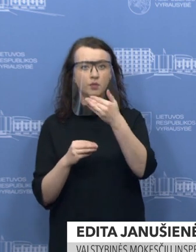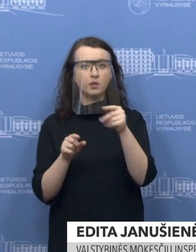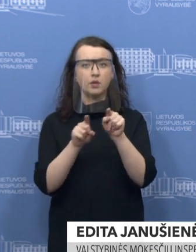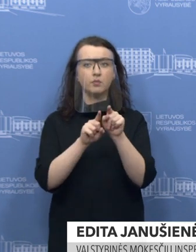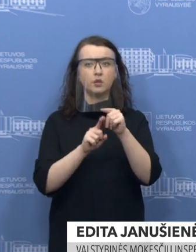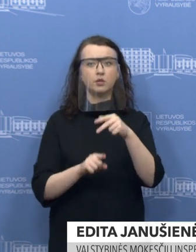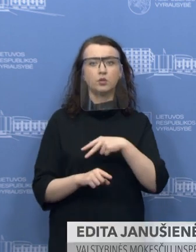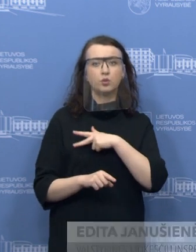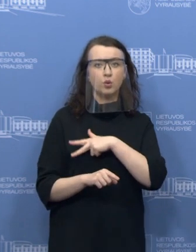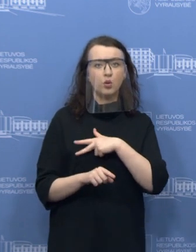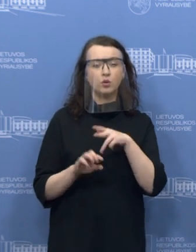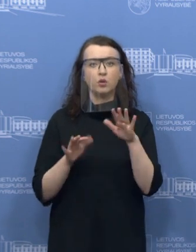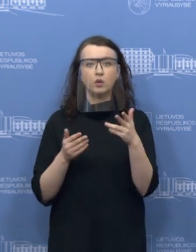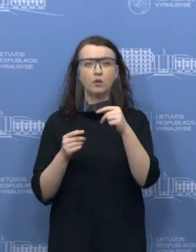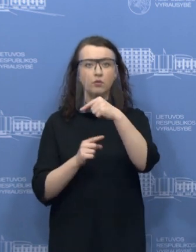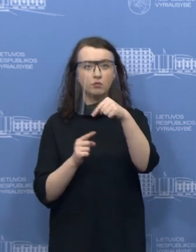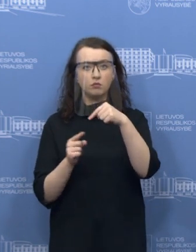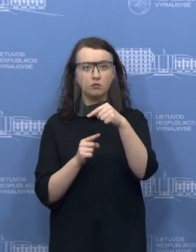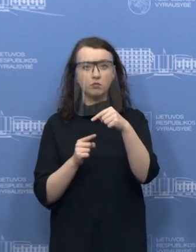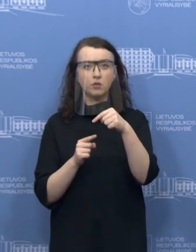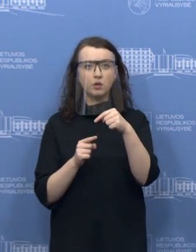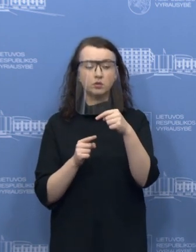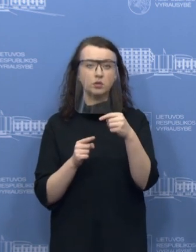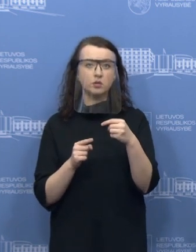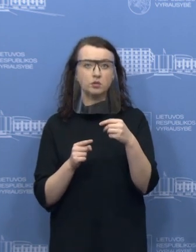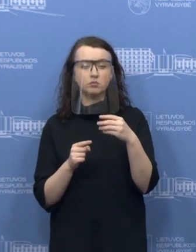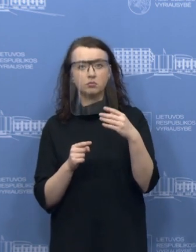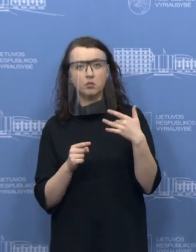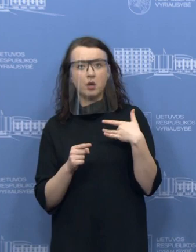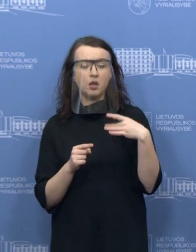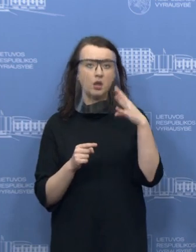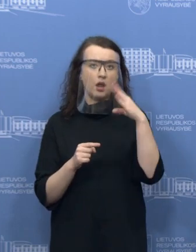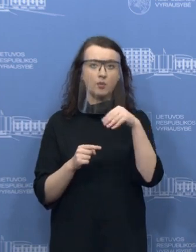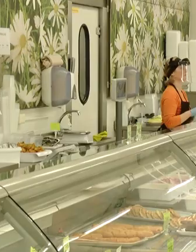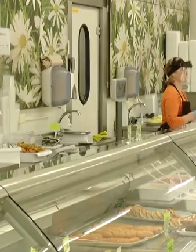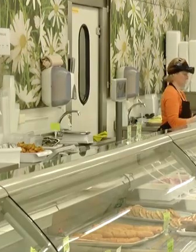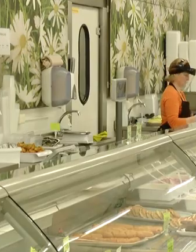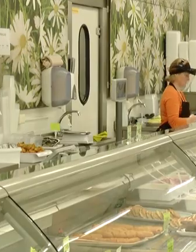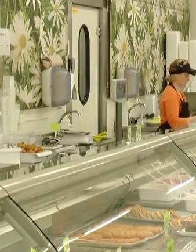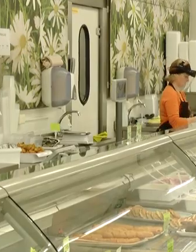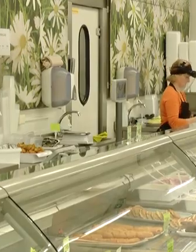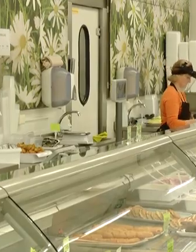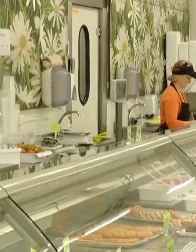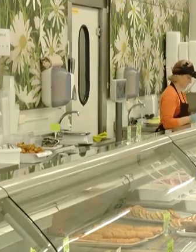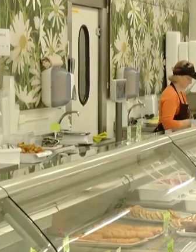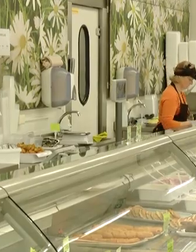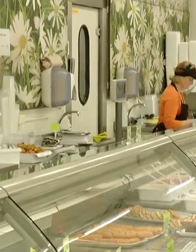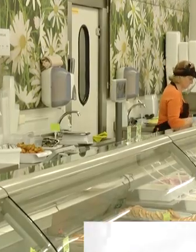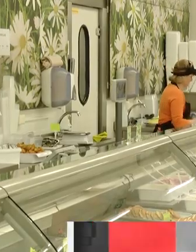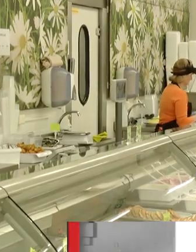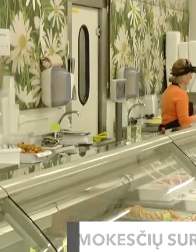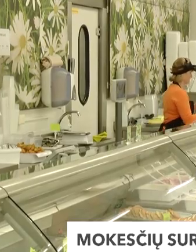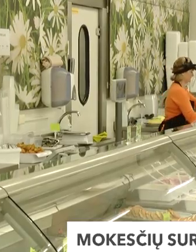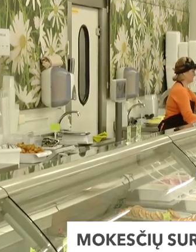O jeigu joms pasisekė, tai galbūt vartos du mėnesius ir sumokės dalį mokesčių. Finansų ministras prašo